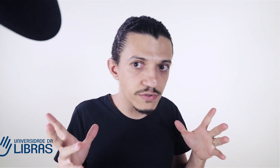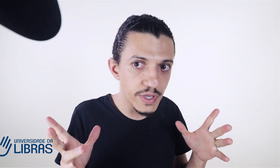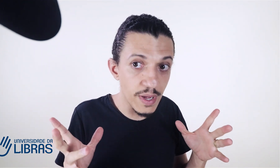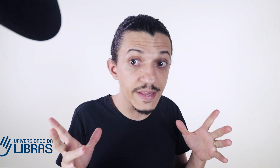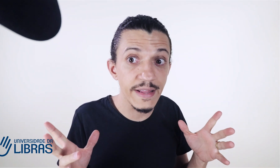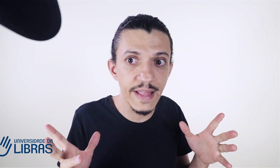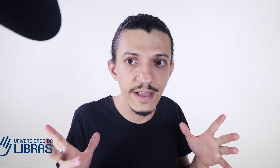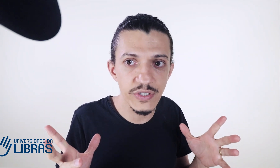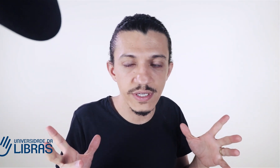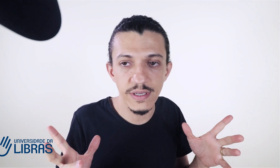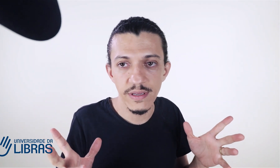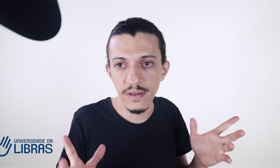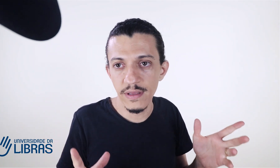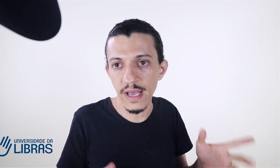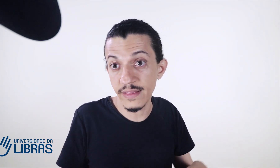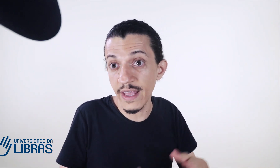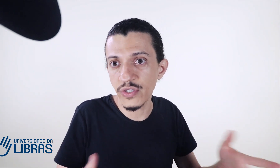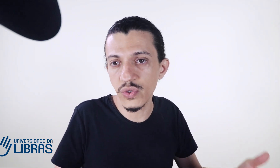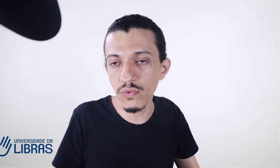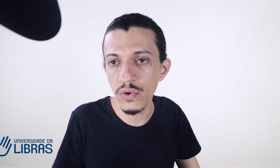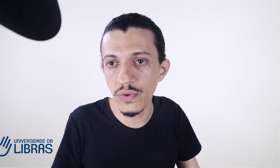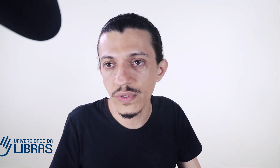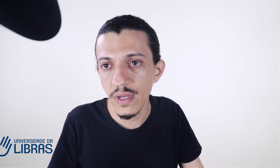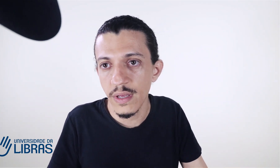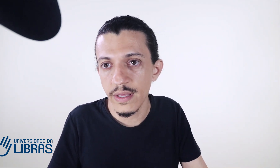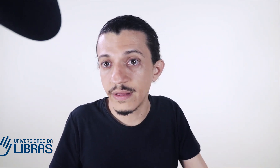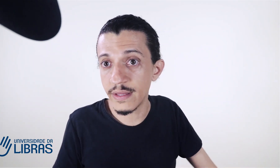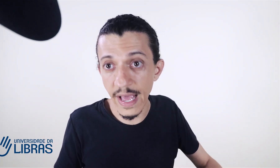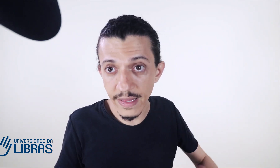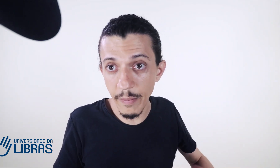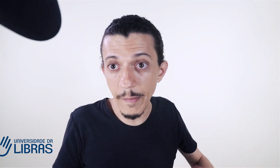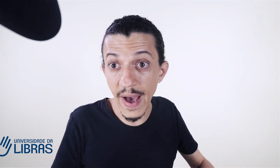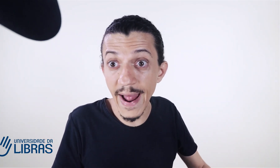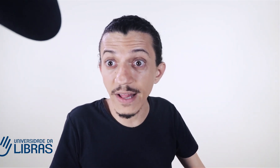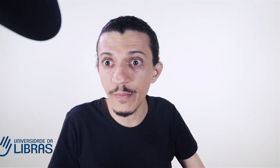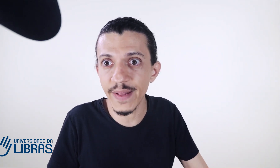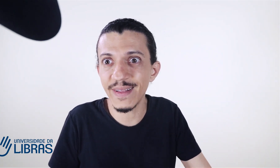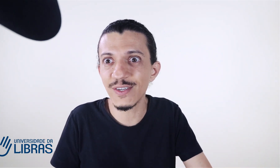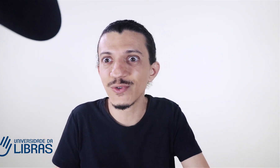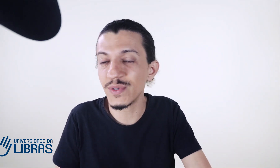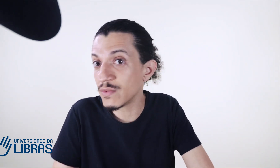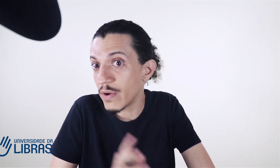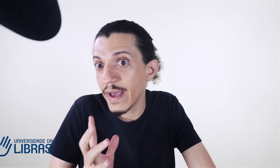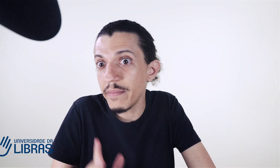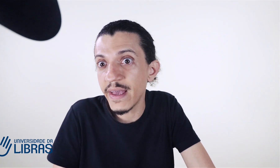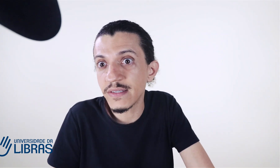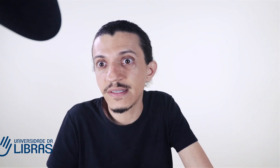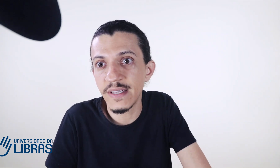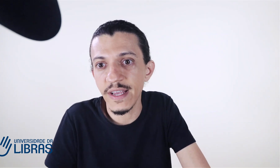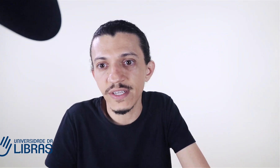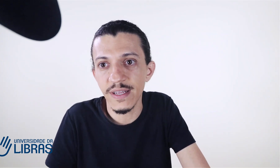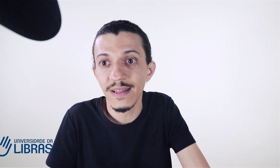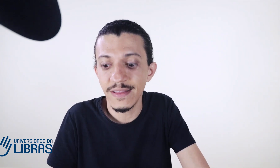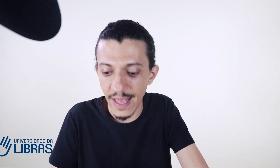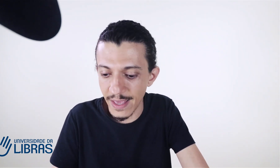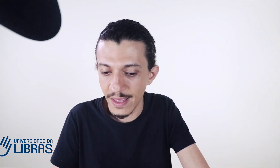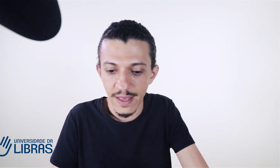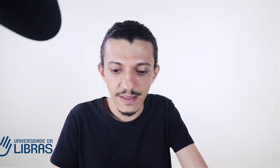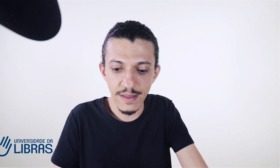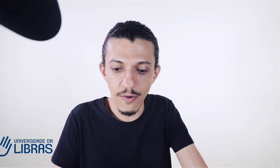um atendente que atende surdos, que quer estar preparado para atender surdos em qualquer ambiente que seja, tem.